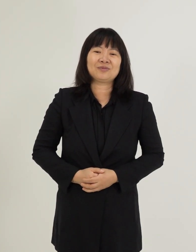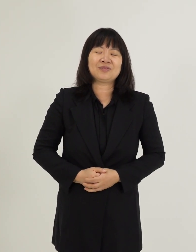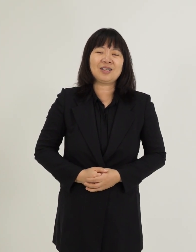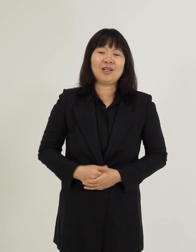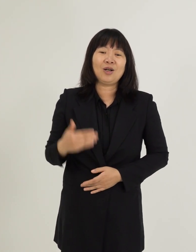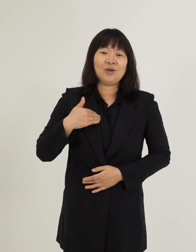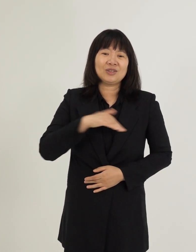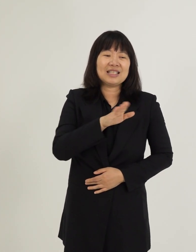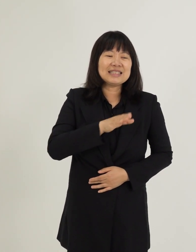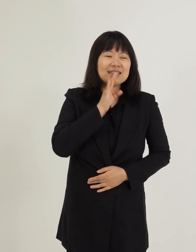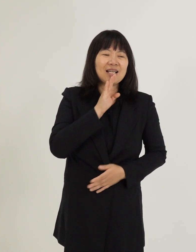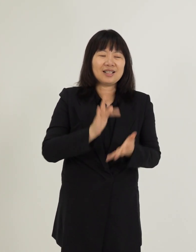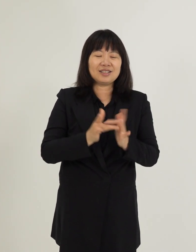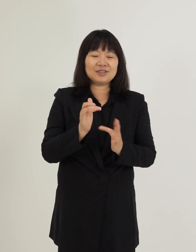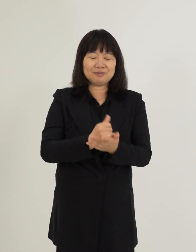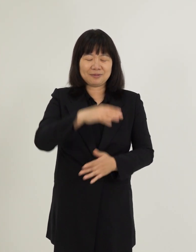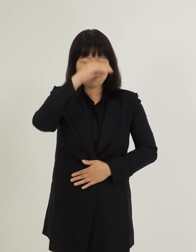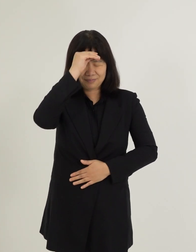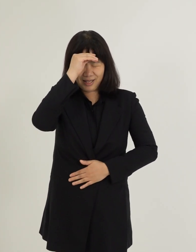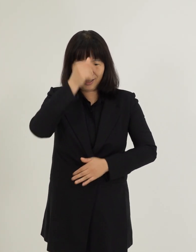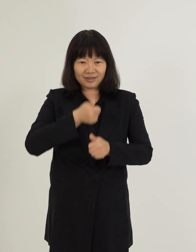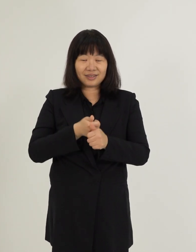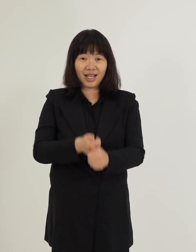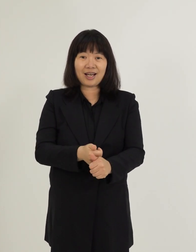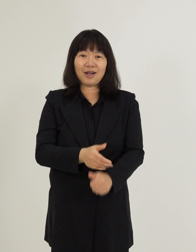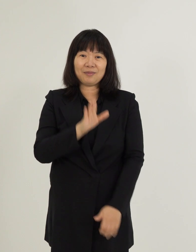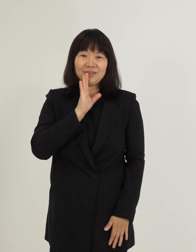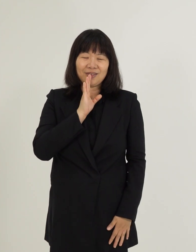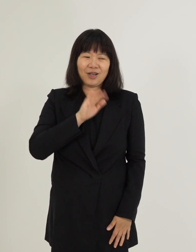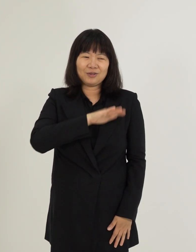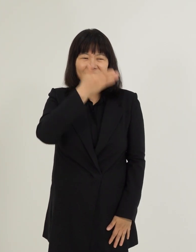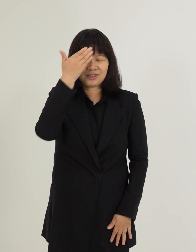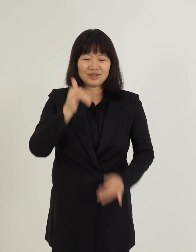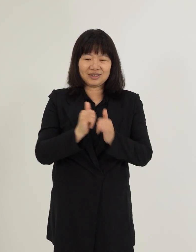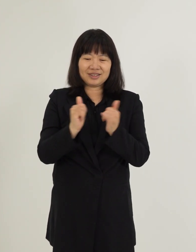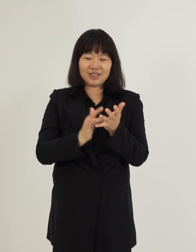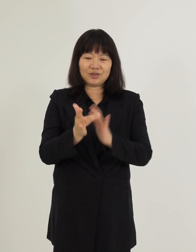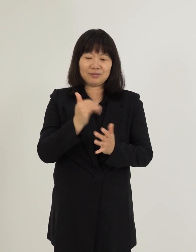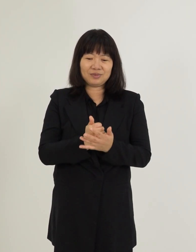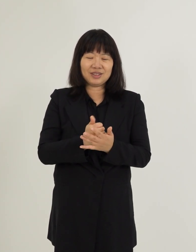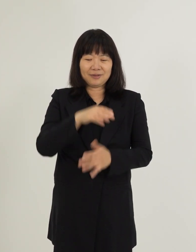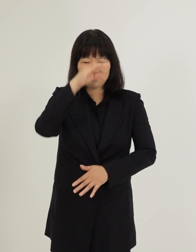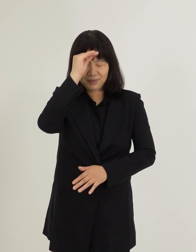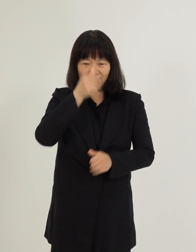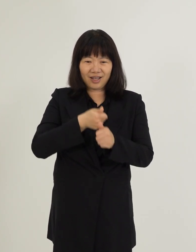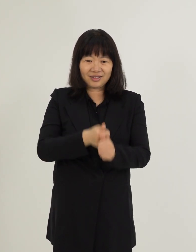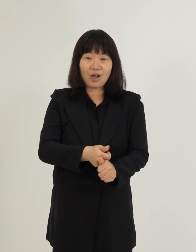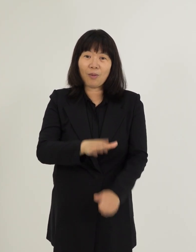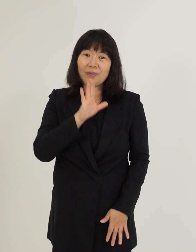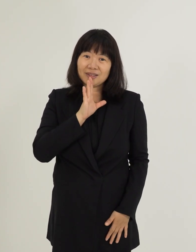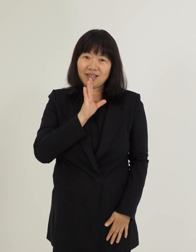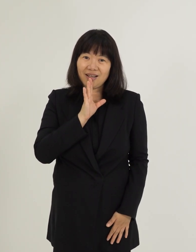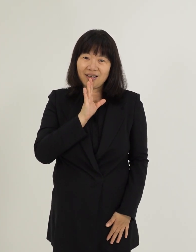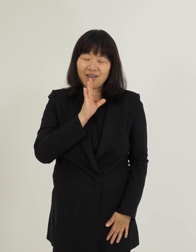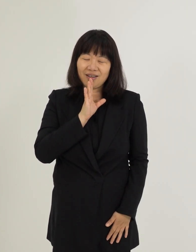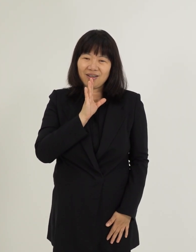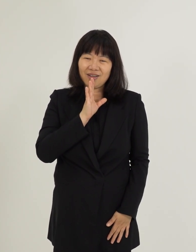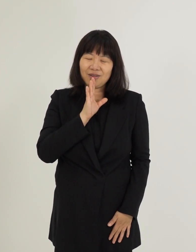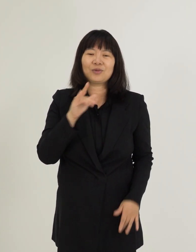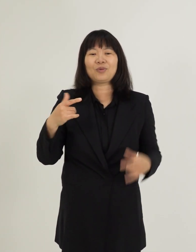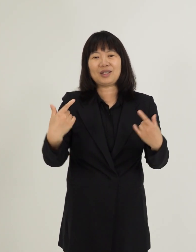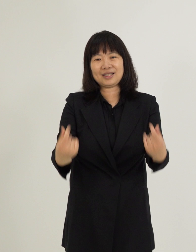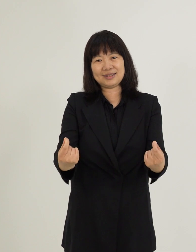우리가 정말 예수를 따르는 교회라면, 우리 청년들이 예수를 따르는 청년들이라면 Following